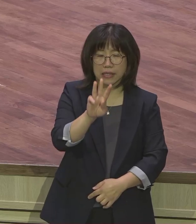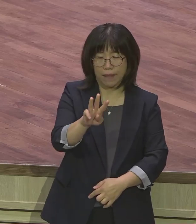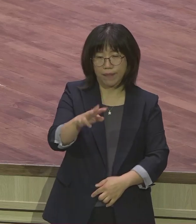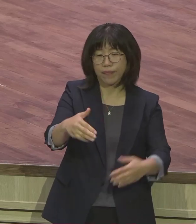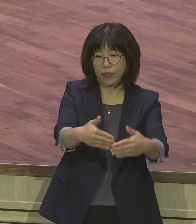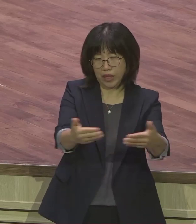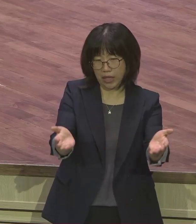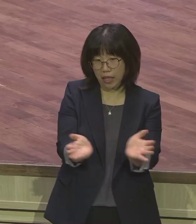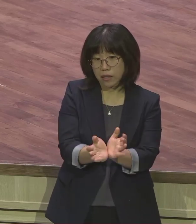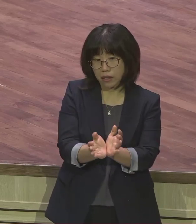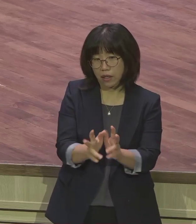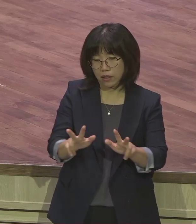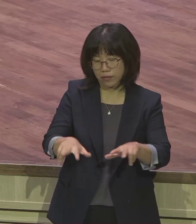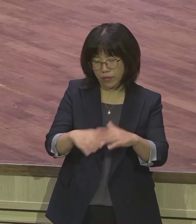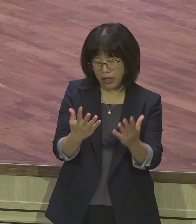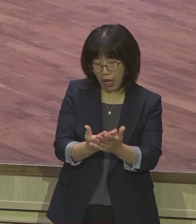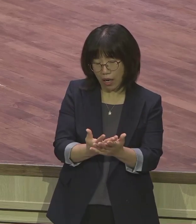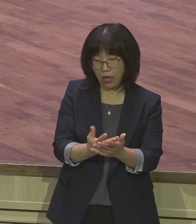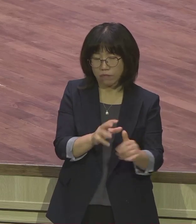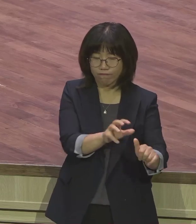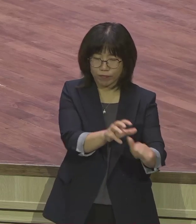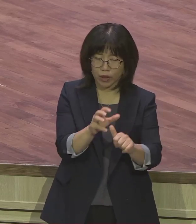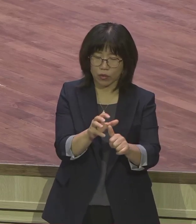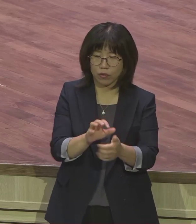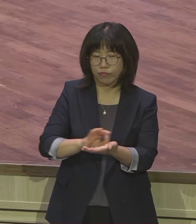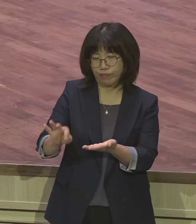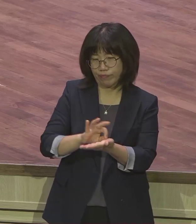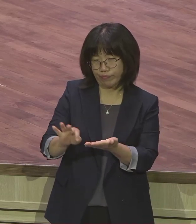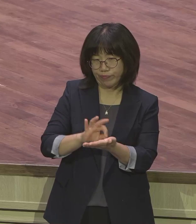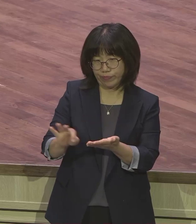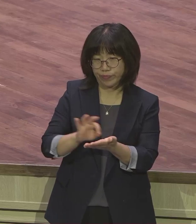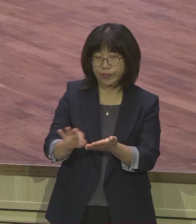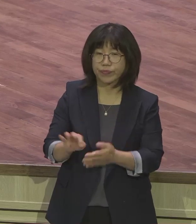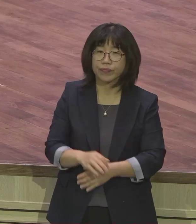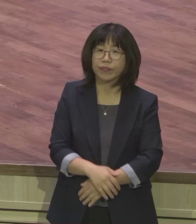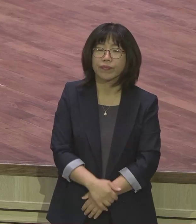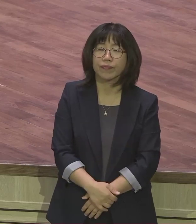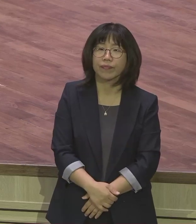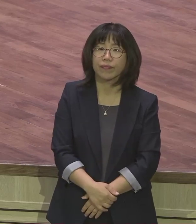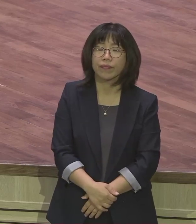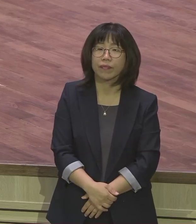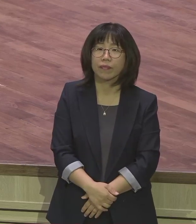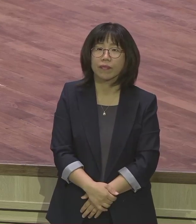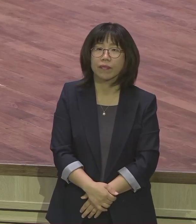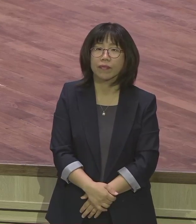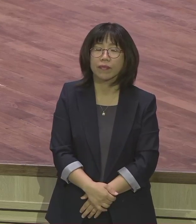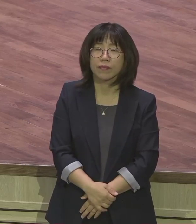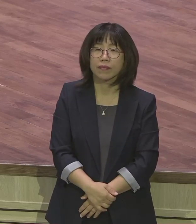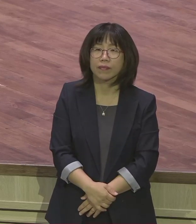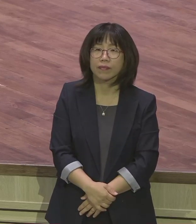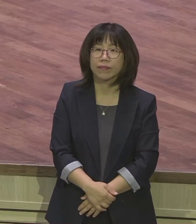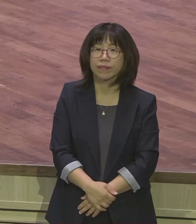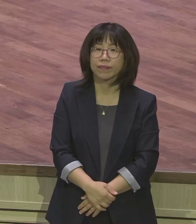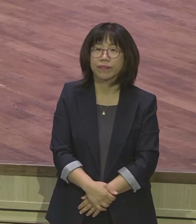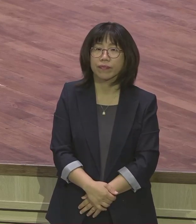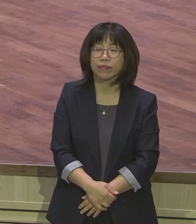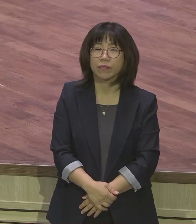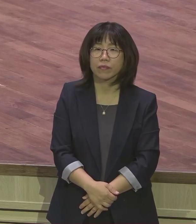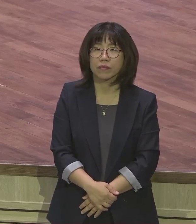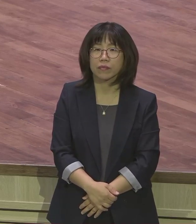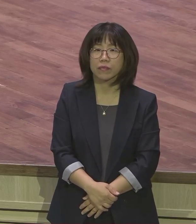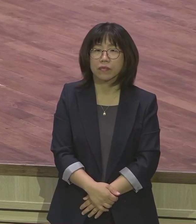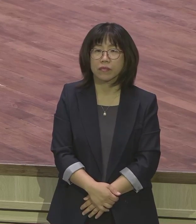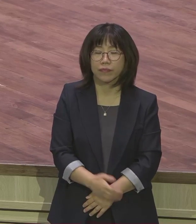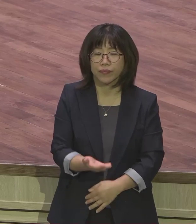있다. 아예 그걸 가지고 봐요. 인생 작품을 만들고 있어요. 그래서 우리는 전부